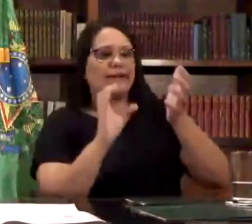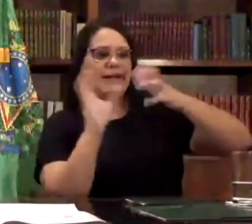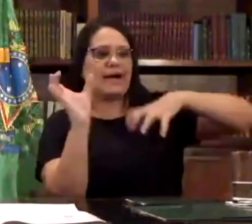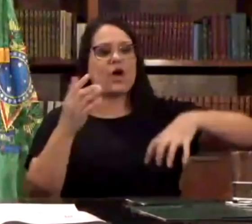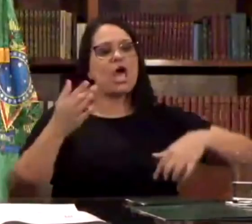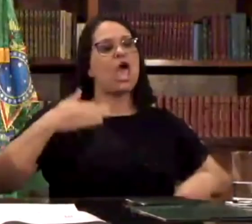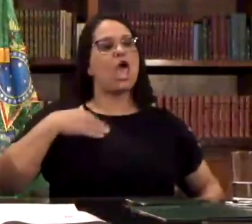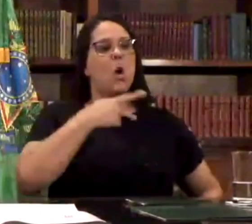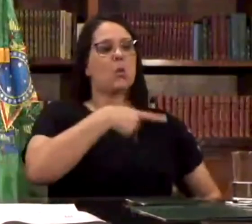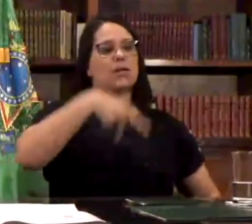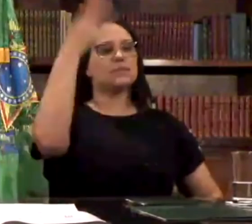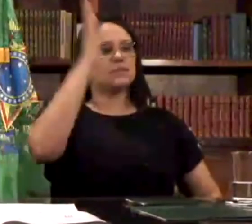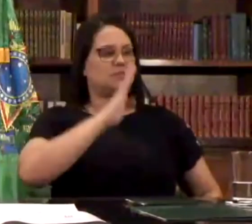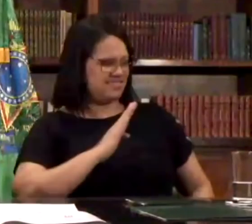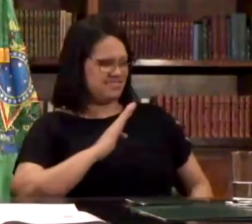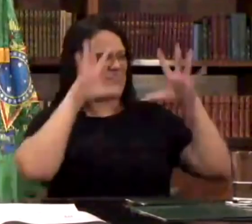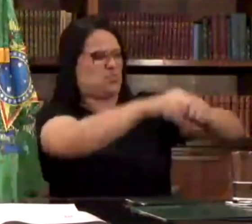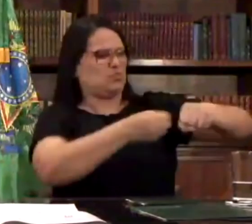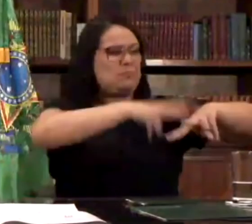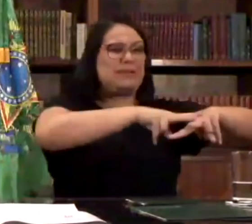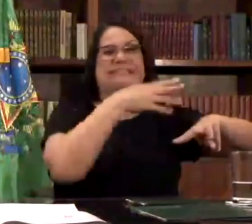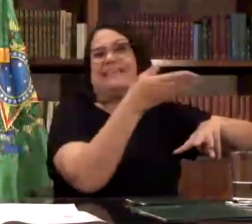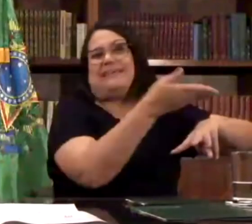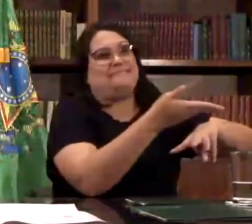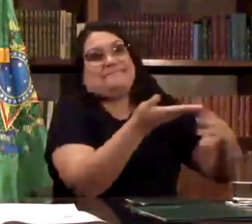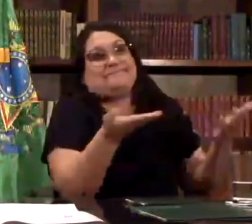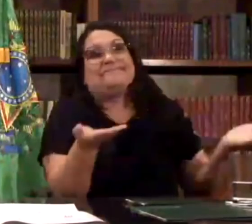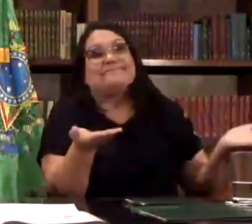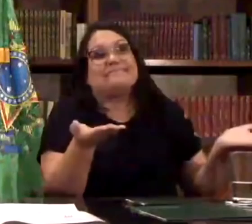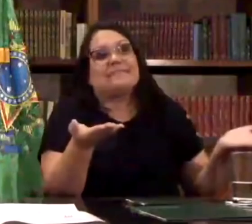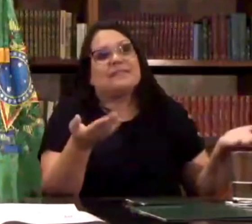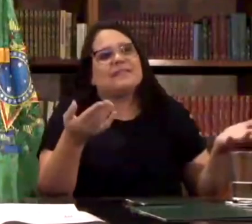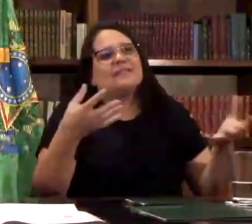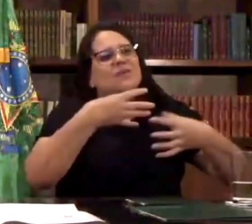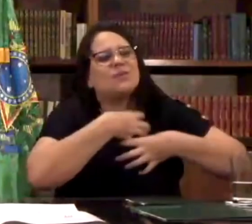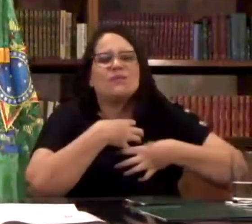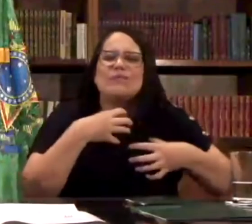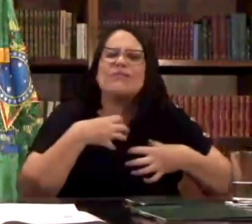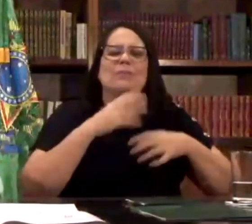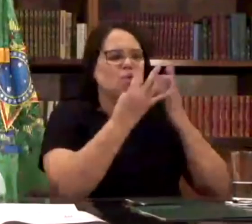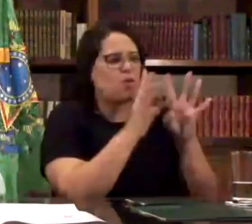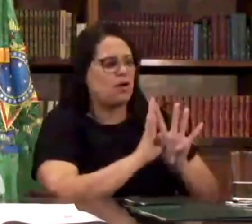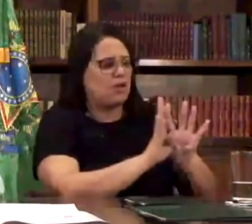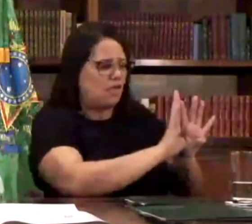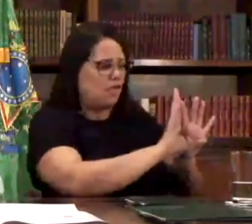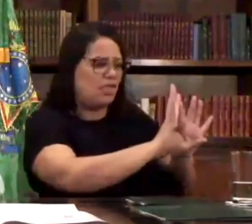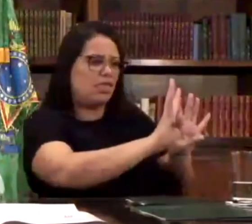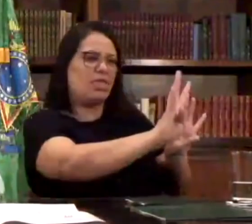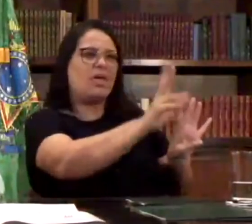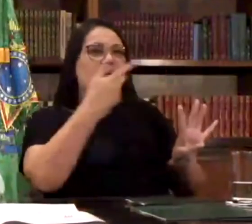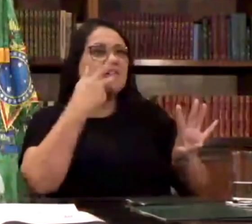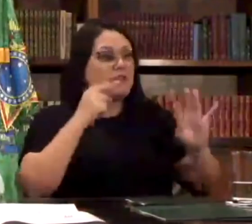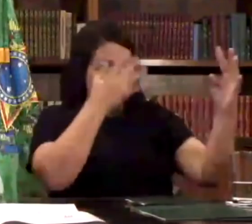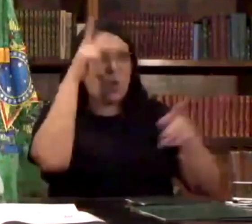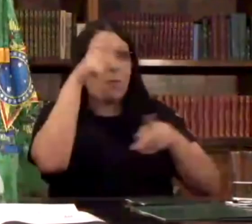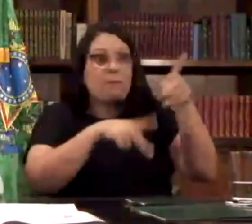de informação muito grande, é um sentimento, é a alma do povo que está naquele cercadinho. Ele vem aqui porque o seu presidente